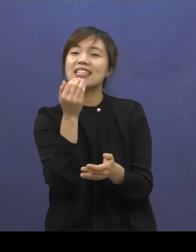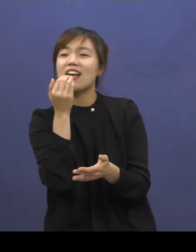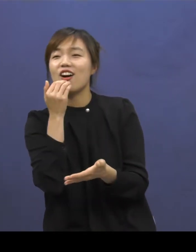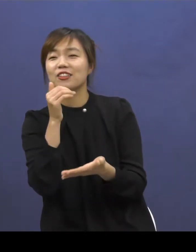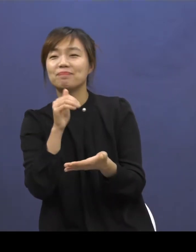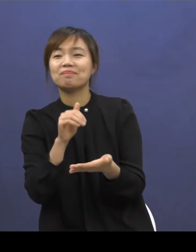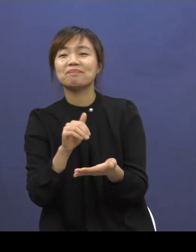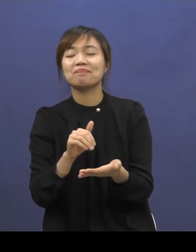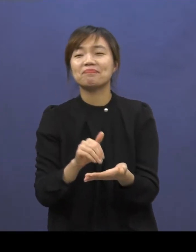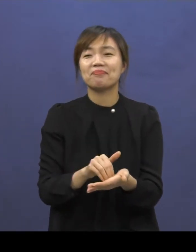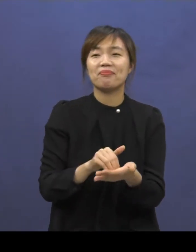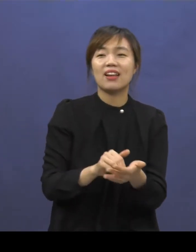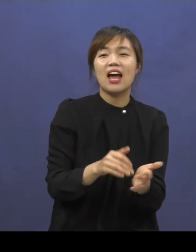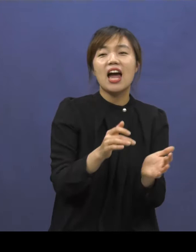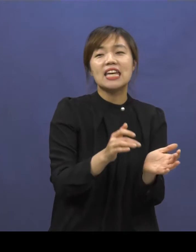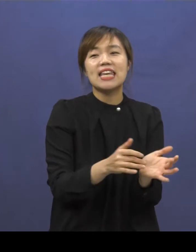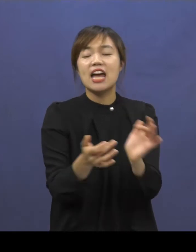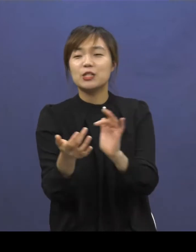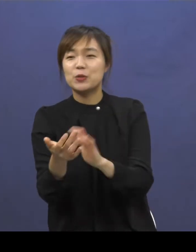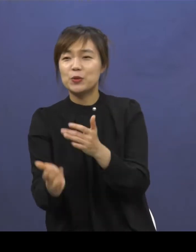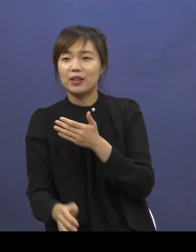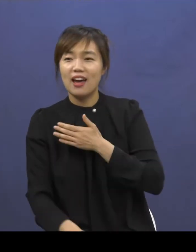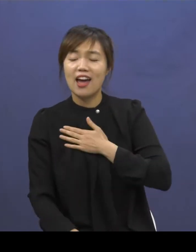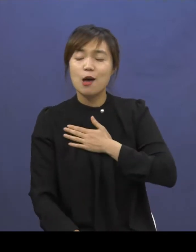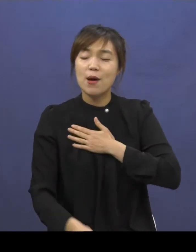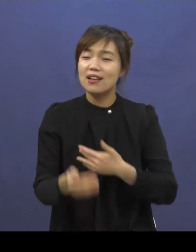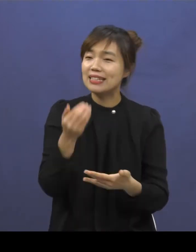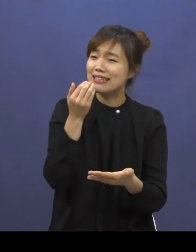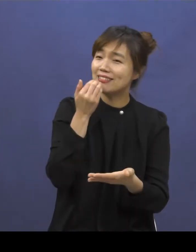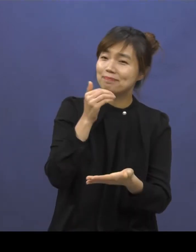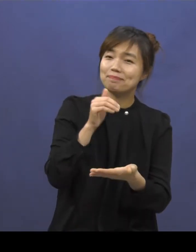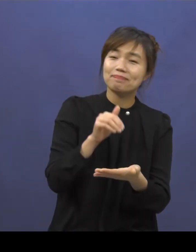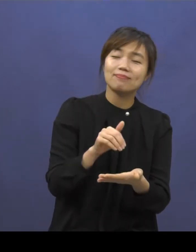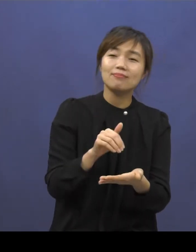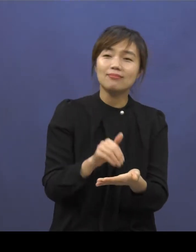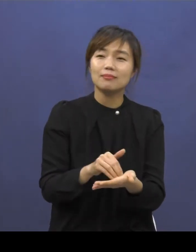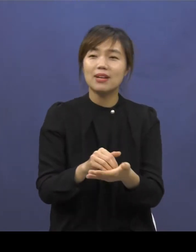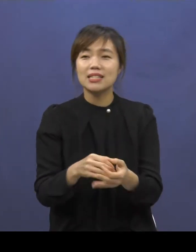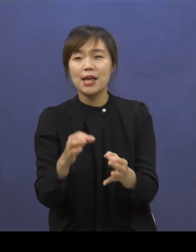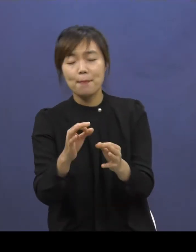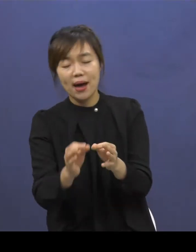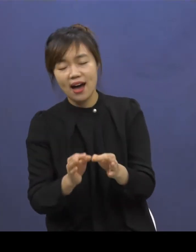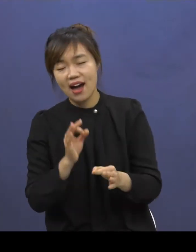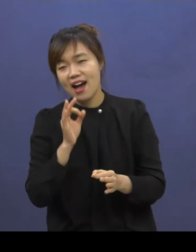반성 예수 내 반성 만세